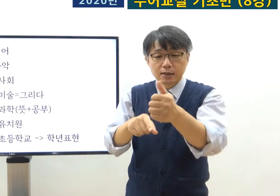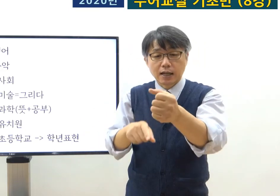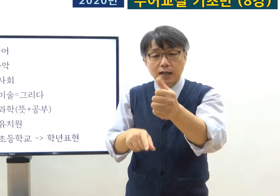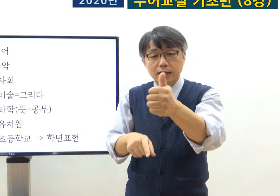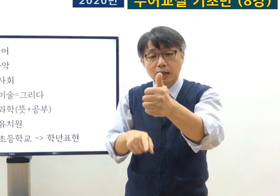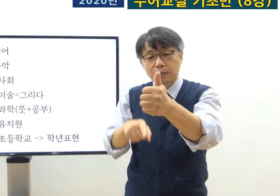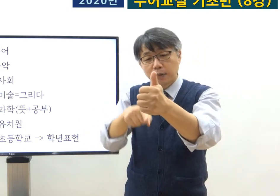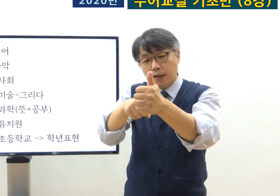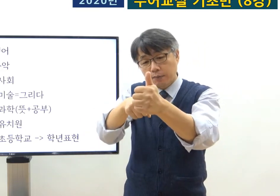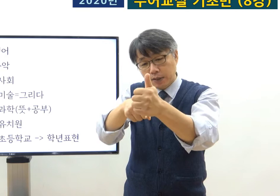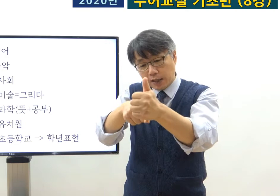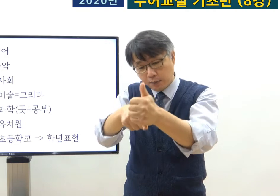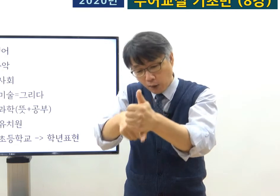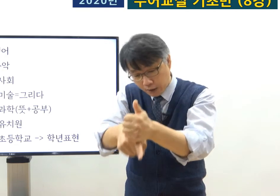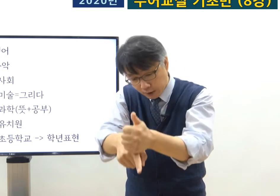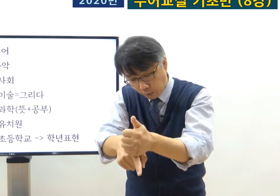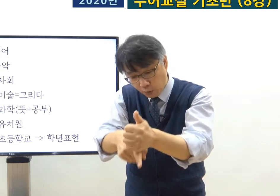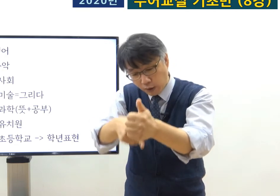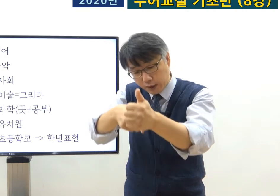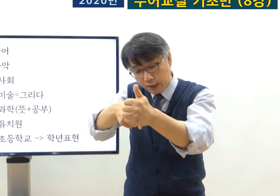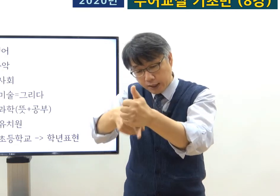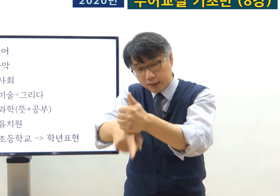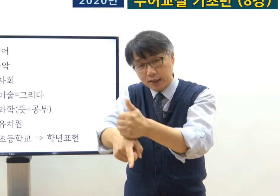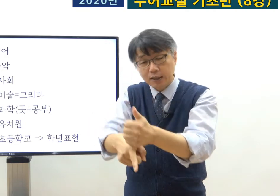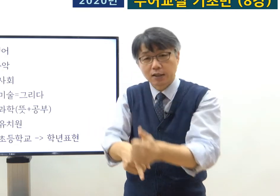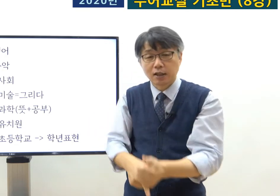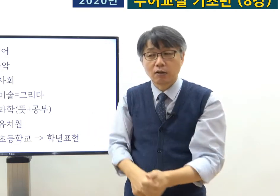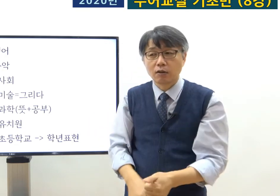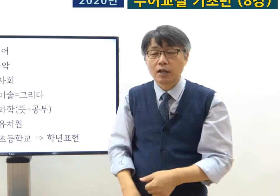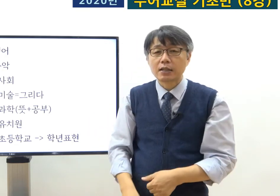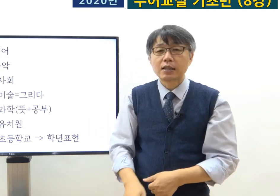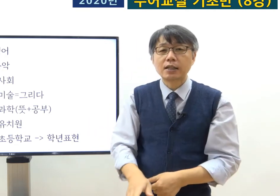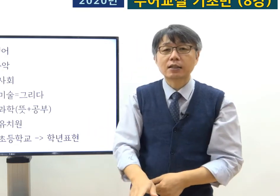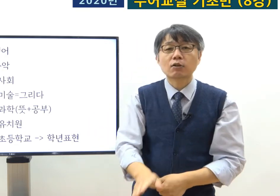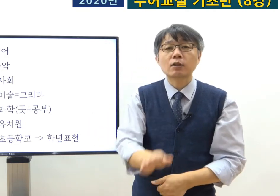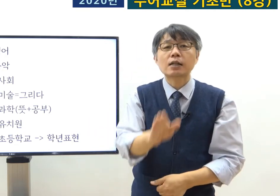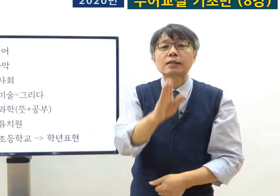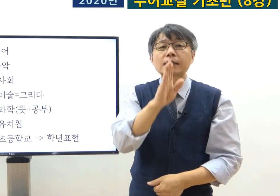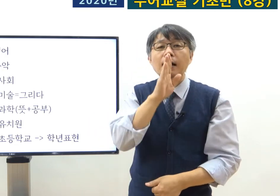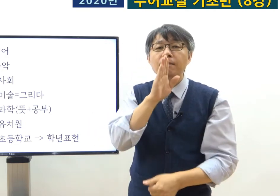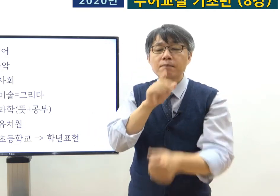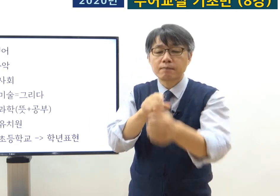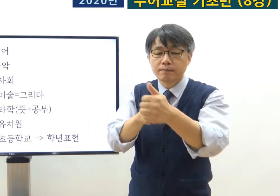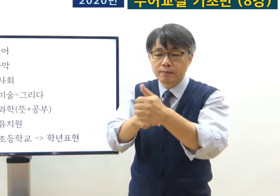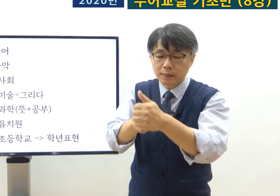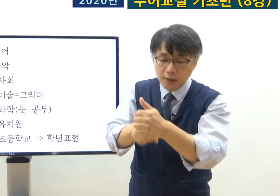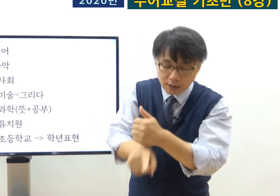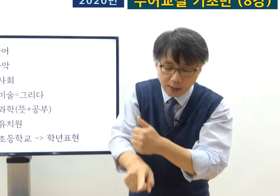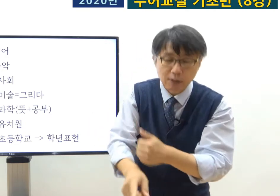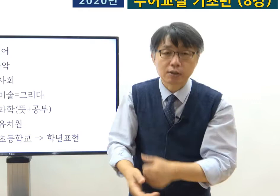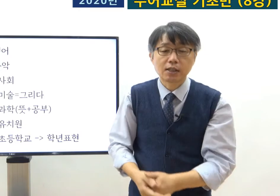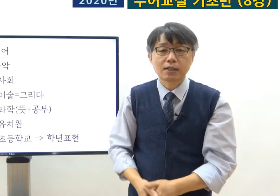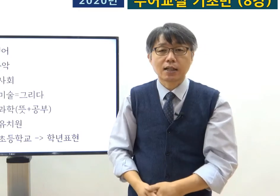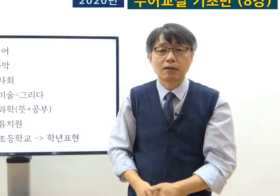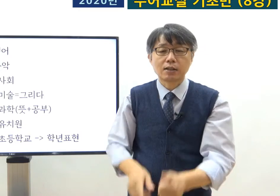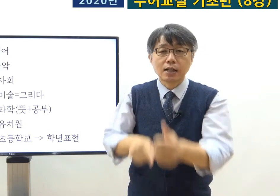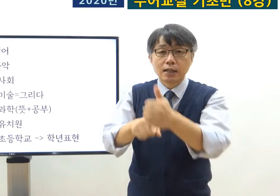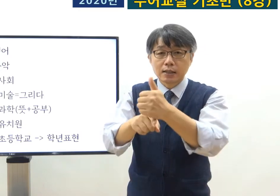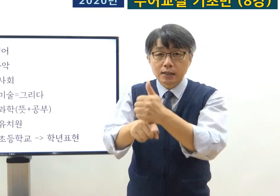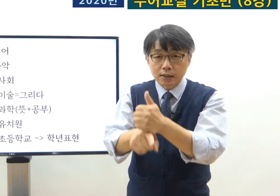자, 사람의 밑에 뭐가 있는지 보려고 하는 게 이게 뜻이라고 그랬잖아요. 진리할 때도 참 뜻하면 진리잖아요.